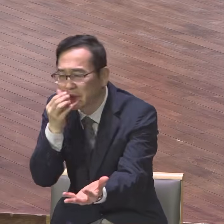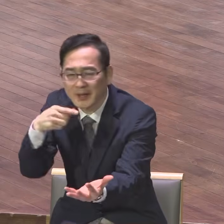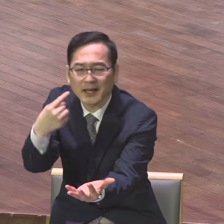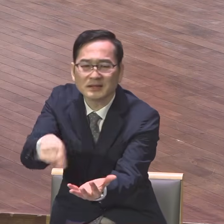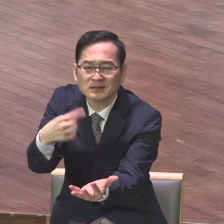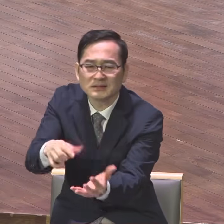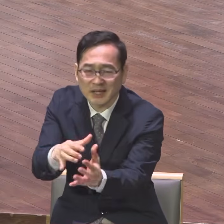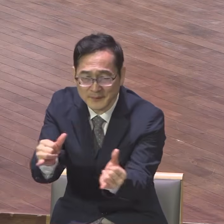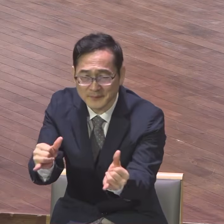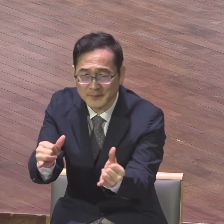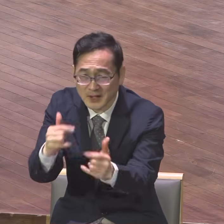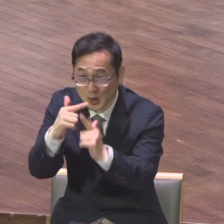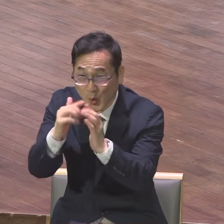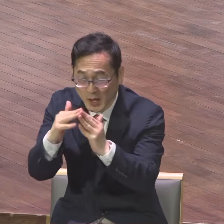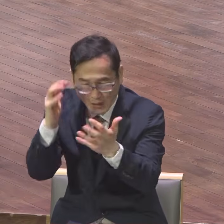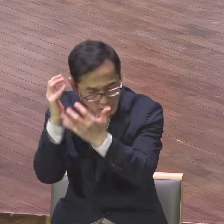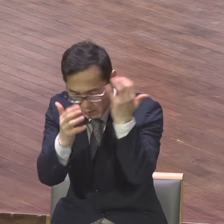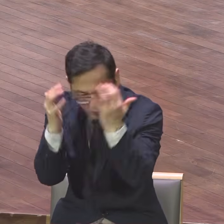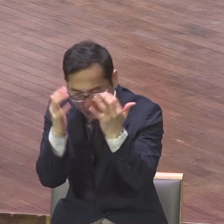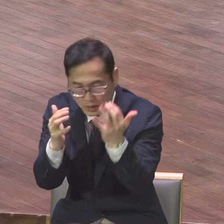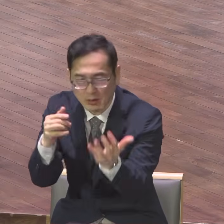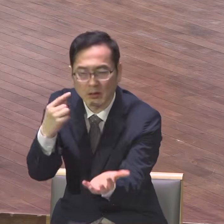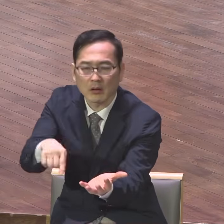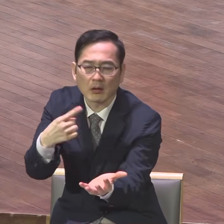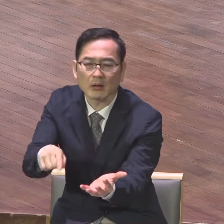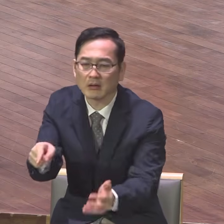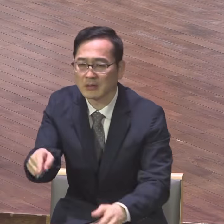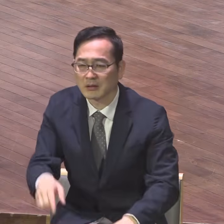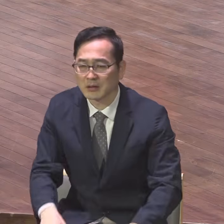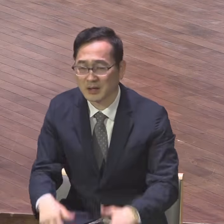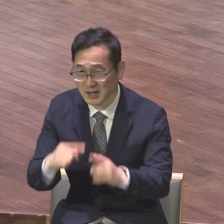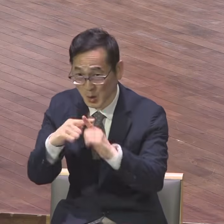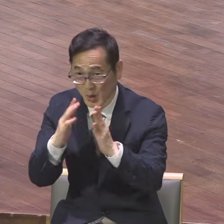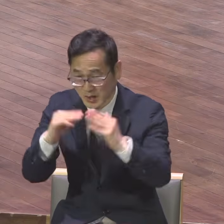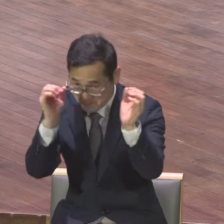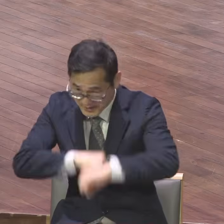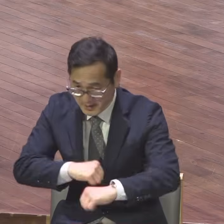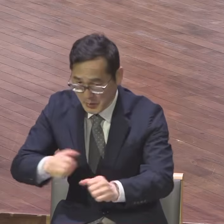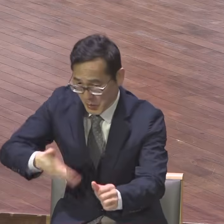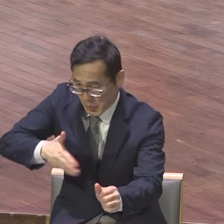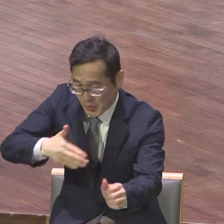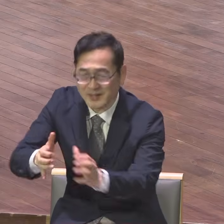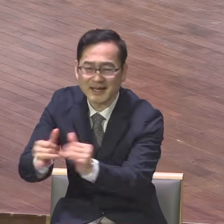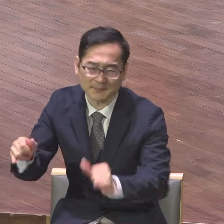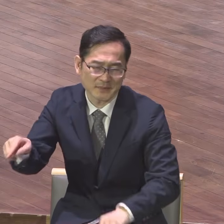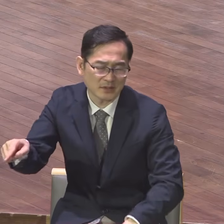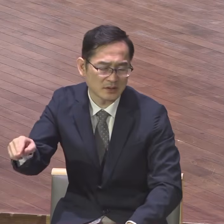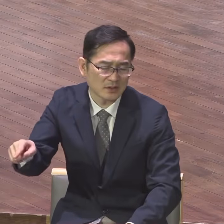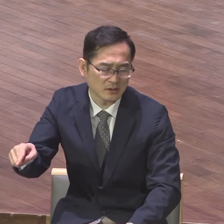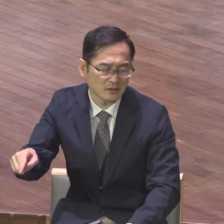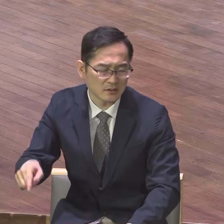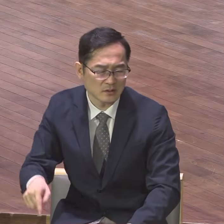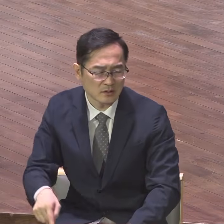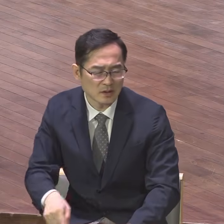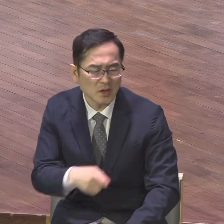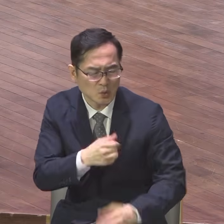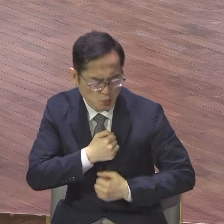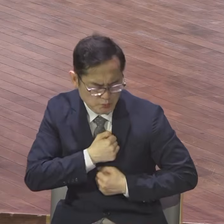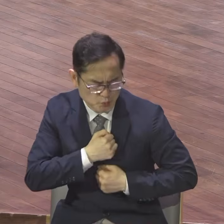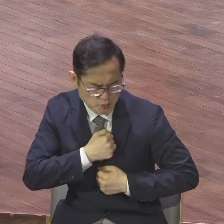교회를 혼돈하게 만들고 교회를 무너뜨리는 일이 일어날 것이다라고